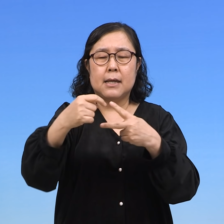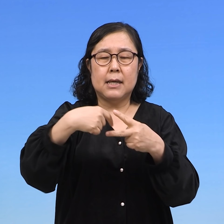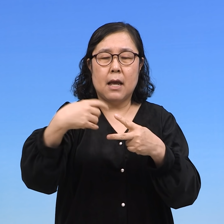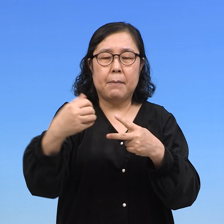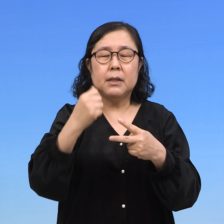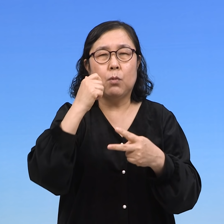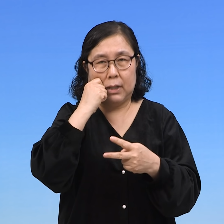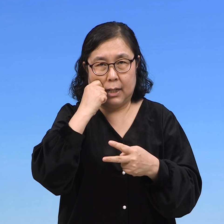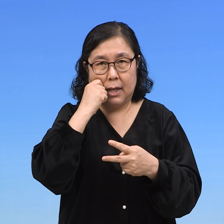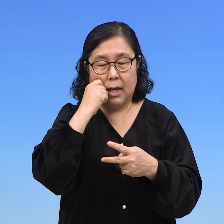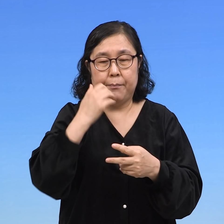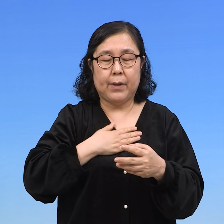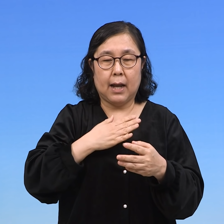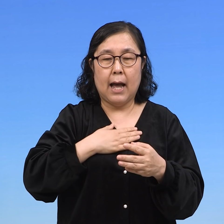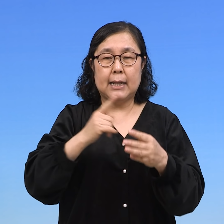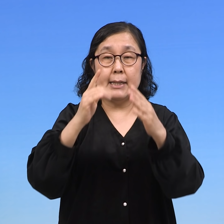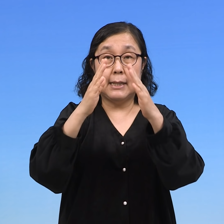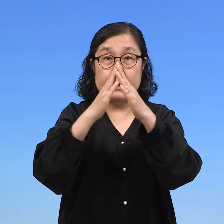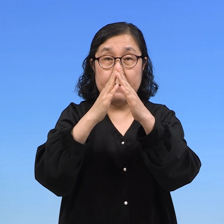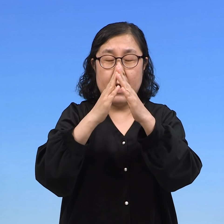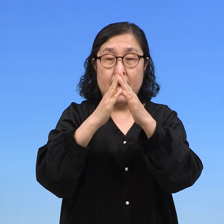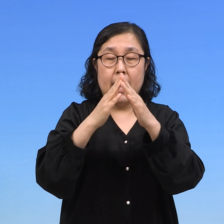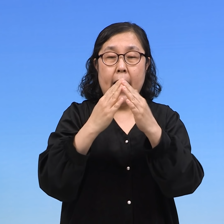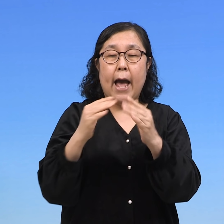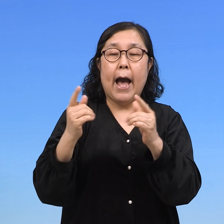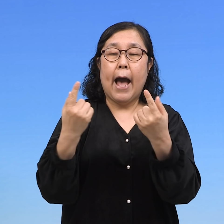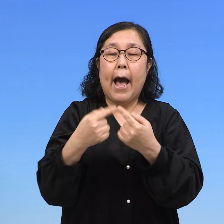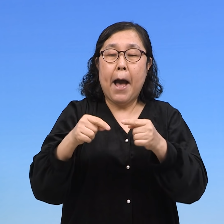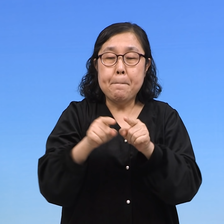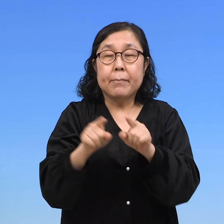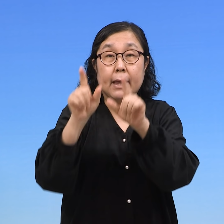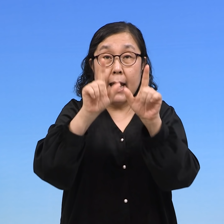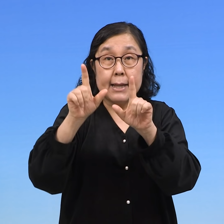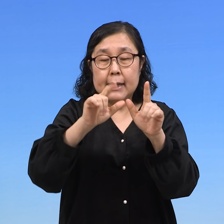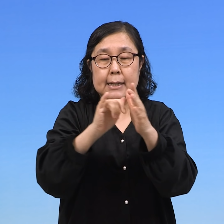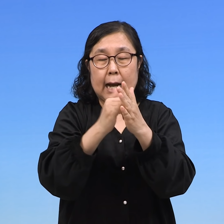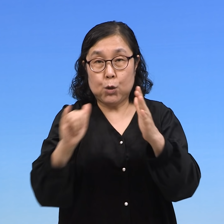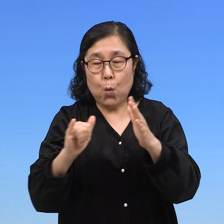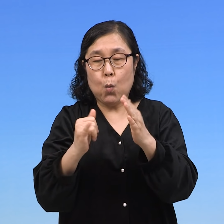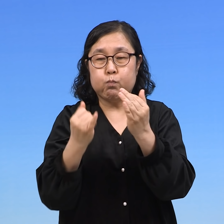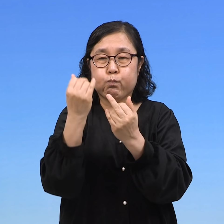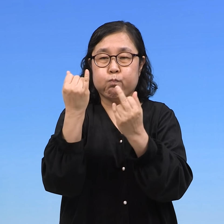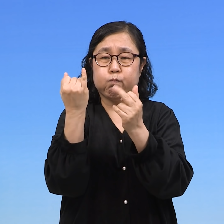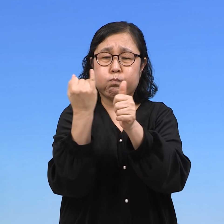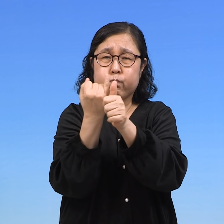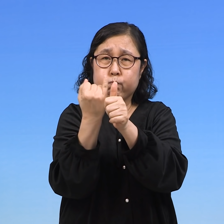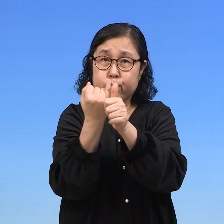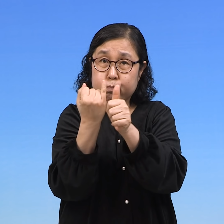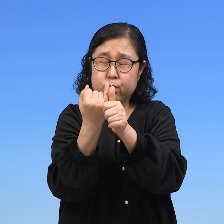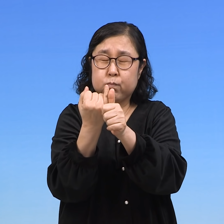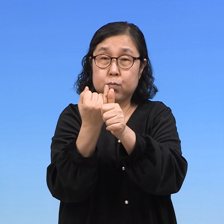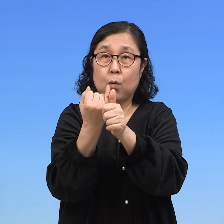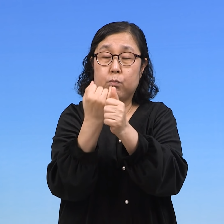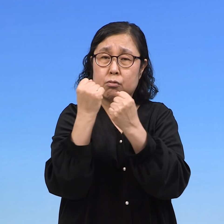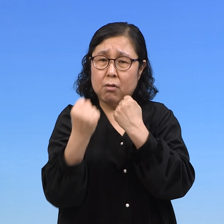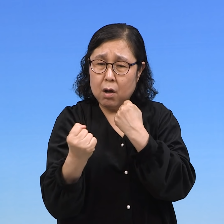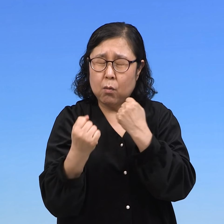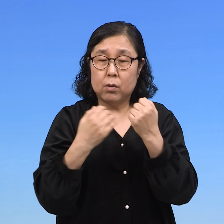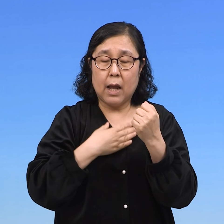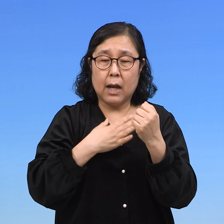못할 때 한 집에 한 이불을 덮고 사는 가족이고 또 부부를 할지라도 자기가 하는 일에